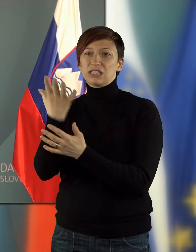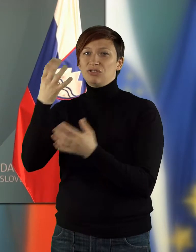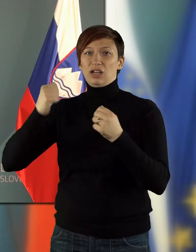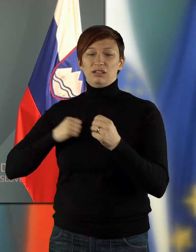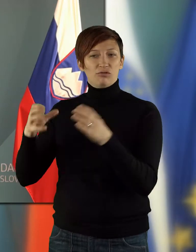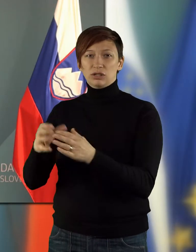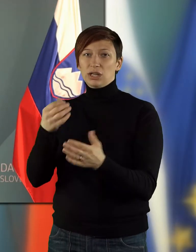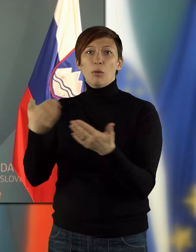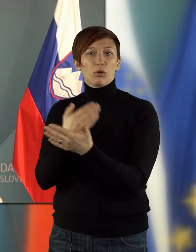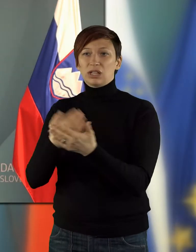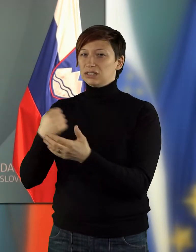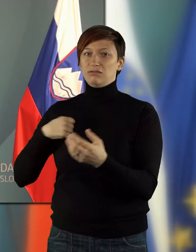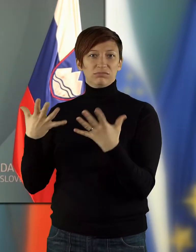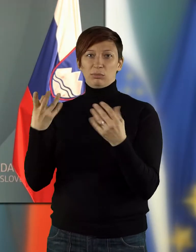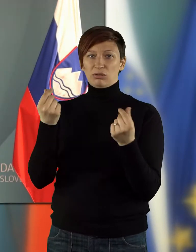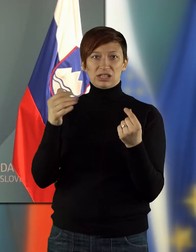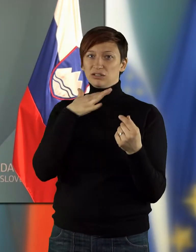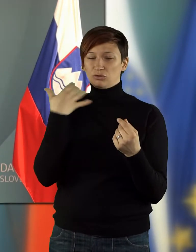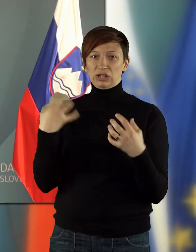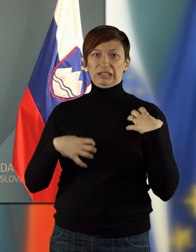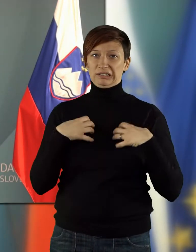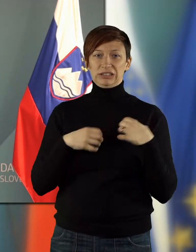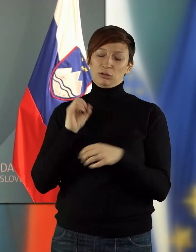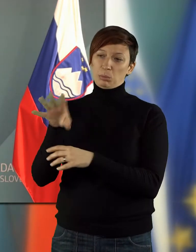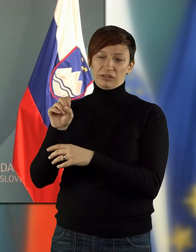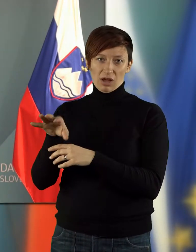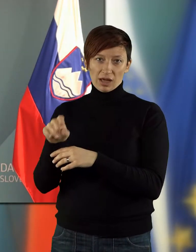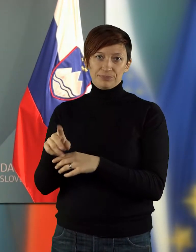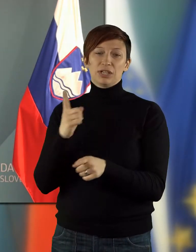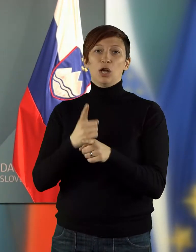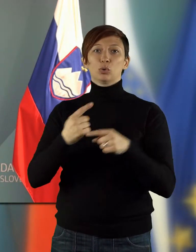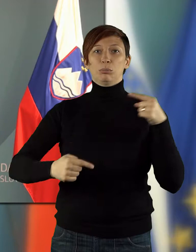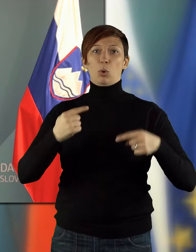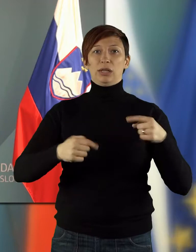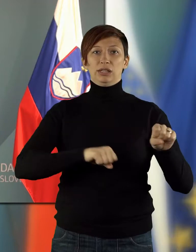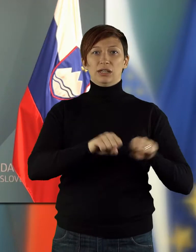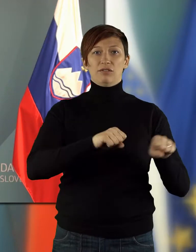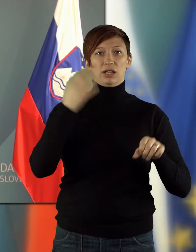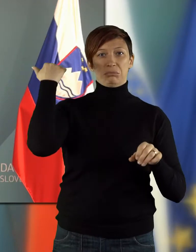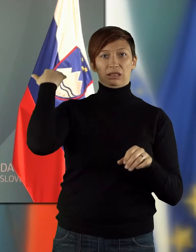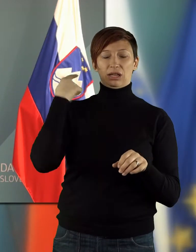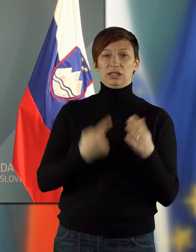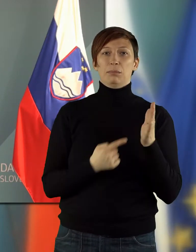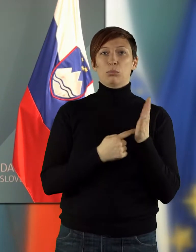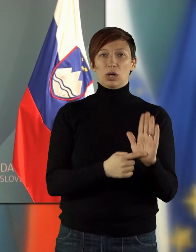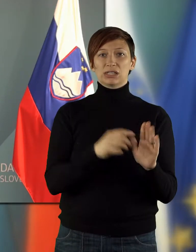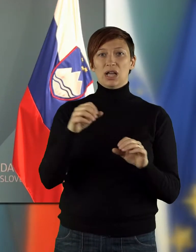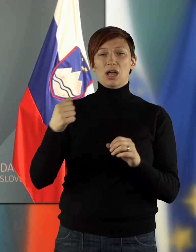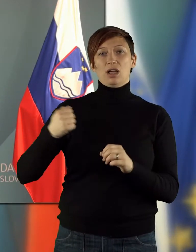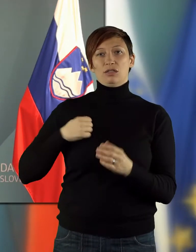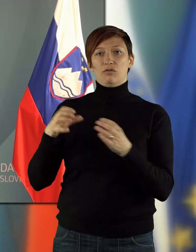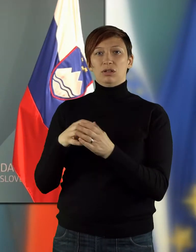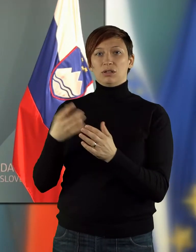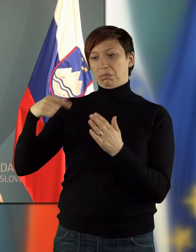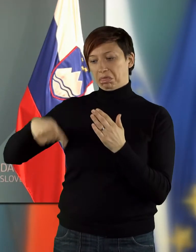možnosti jo razvijati, ni bilo možnost za modernizacijo. Skratka, kriza je naredila svoje, pa tudi politika vlad z preteklih je pokazala,